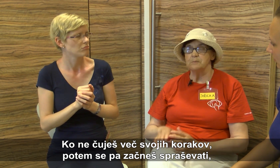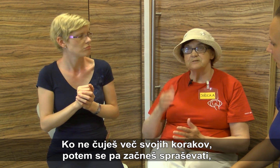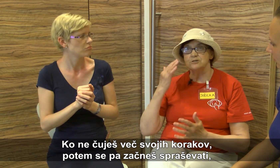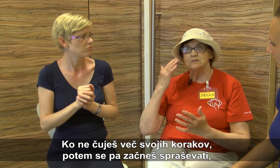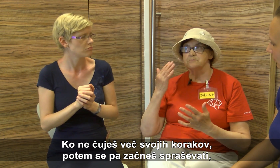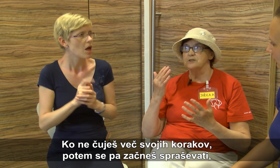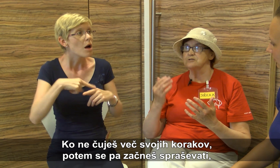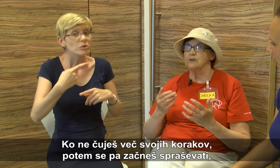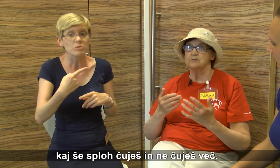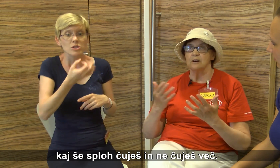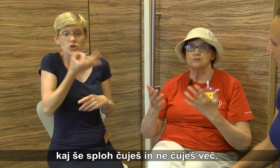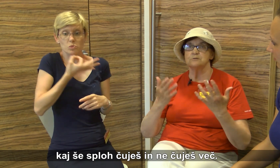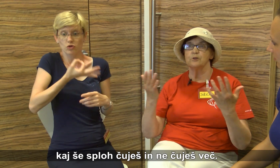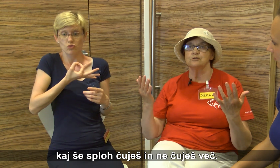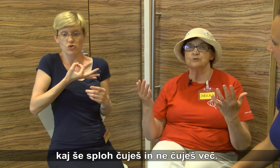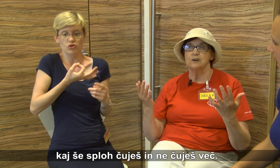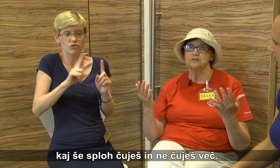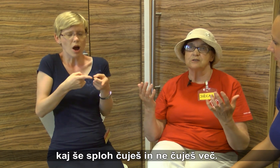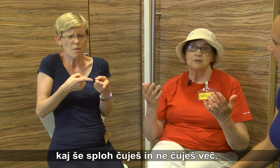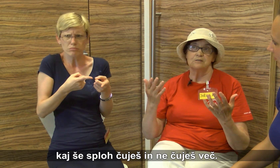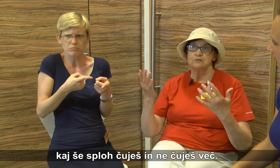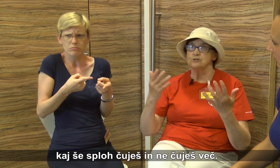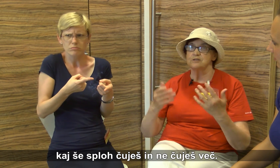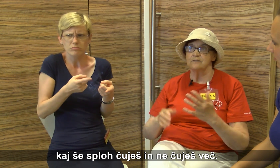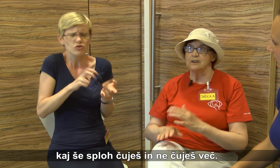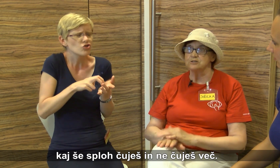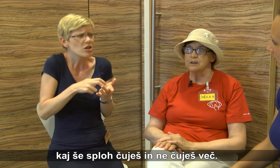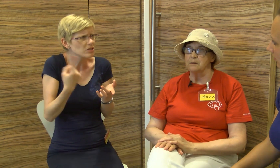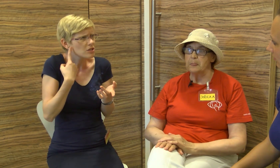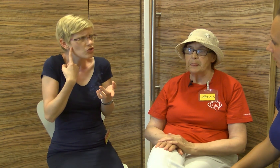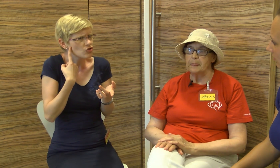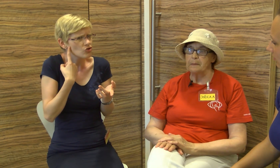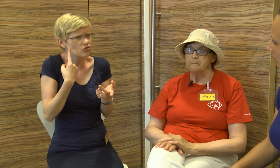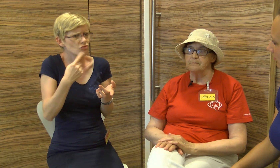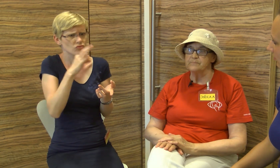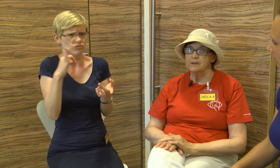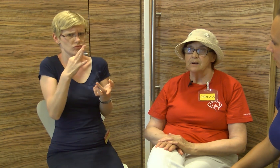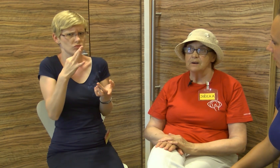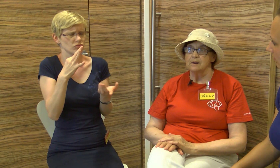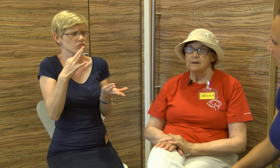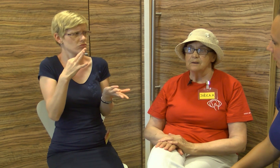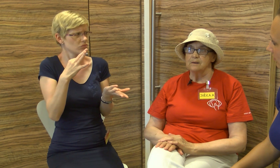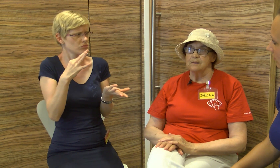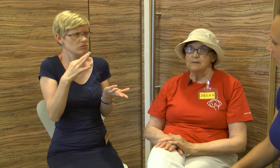pa se pa začneš spraševati, kaj še sploh čuješ. Ne čuješ več, ne.